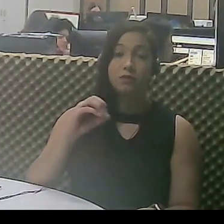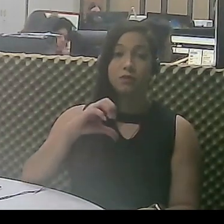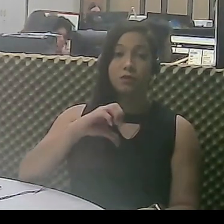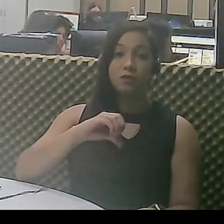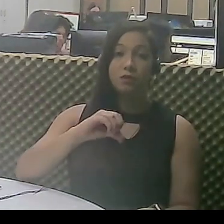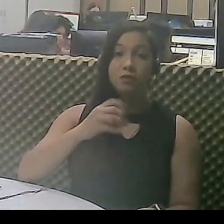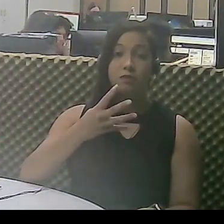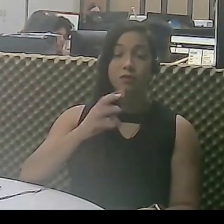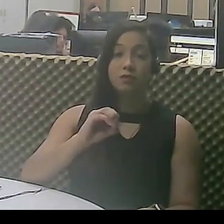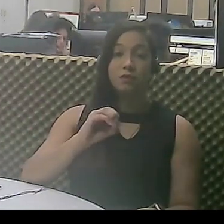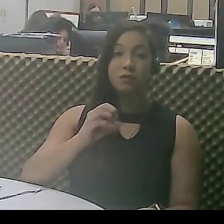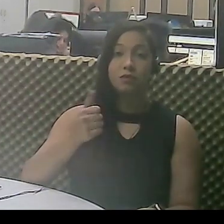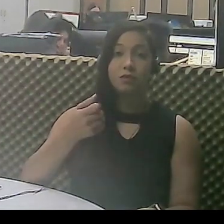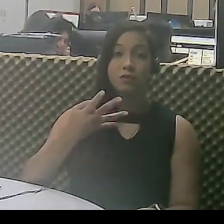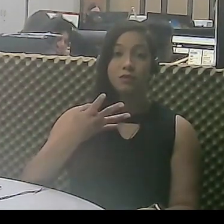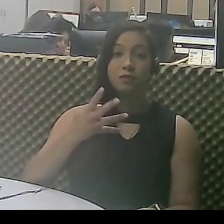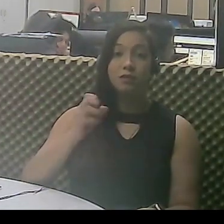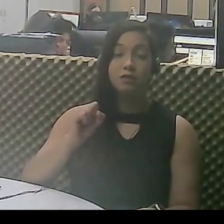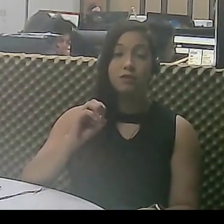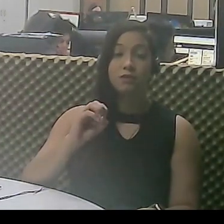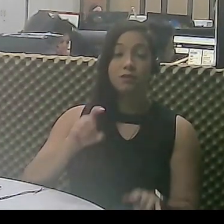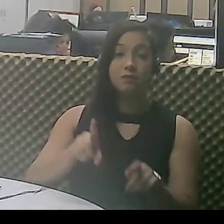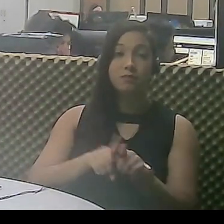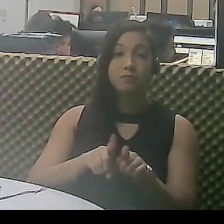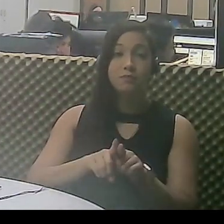0800 940 1480,